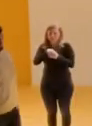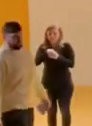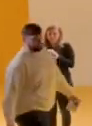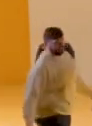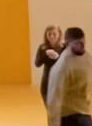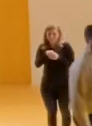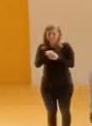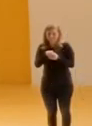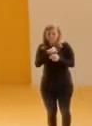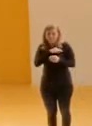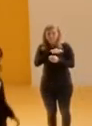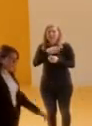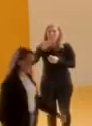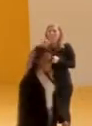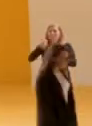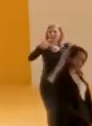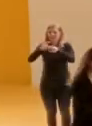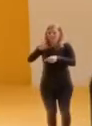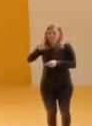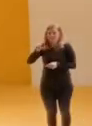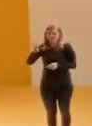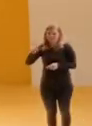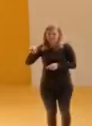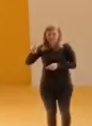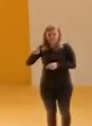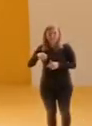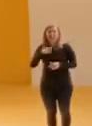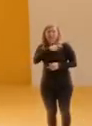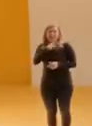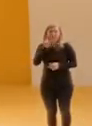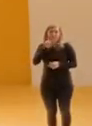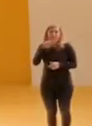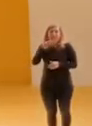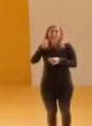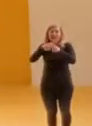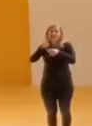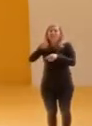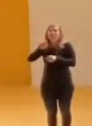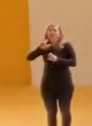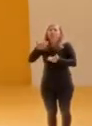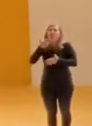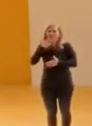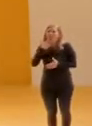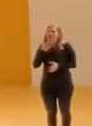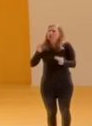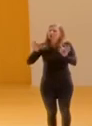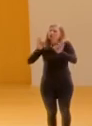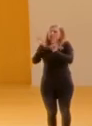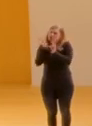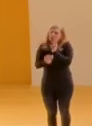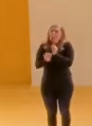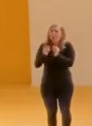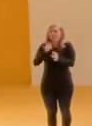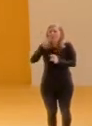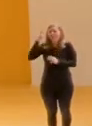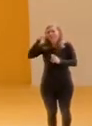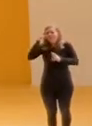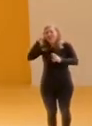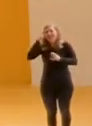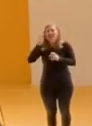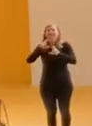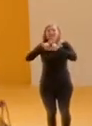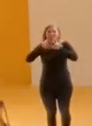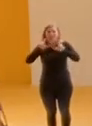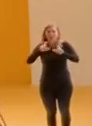czyli Max Weber i Max Weber mówi tak w szczególności racjonalny zakład kapitalistyczny